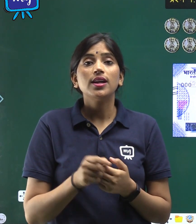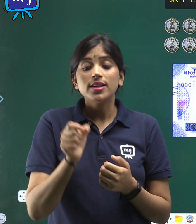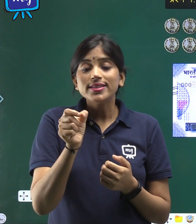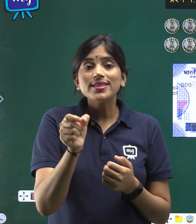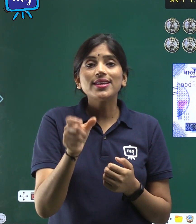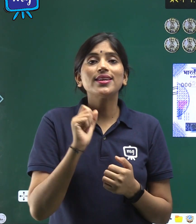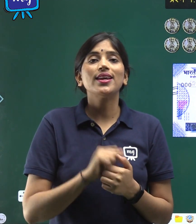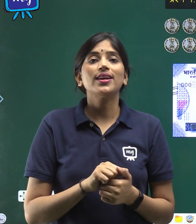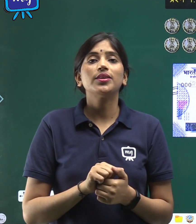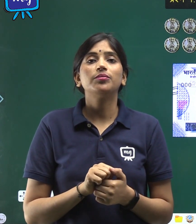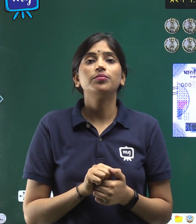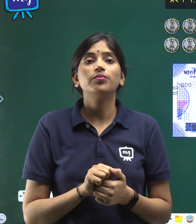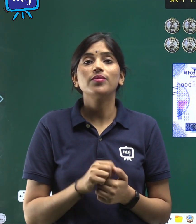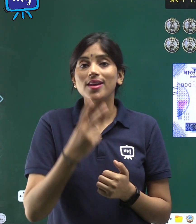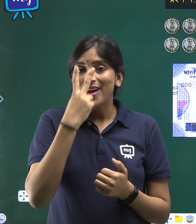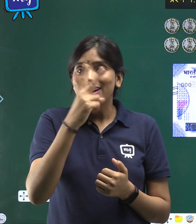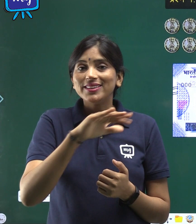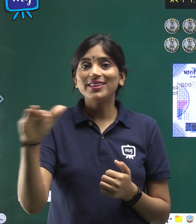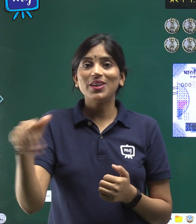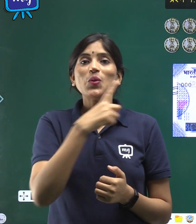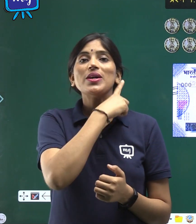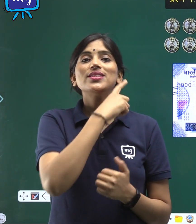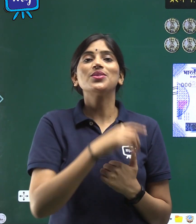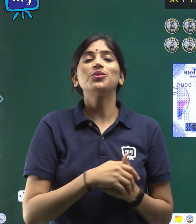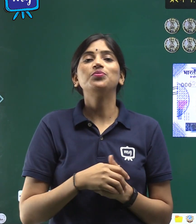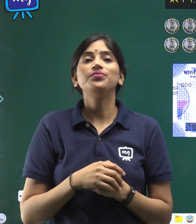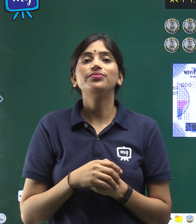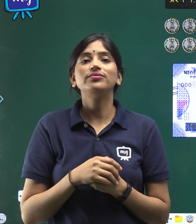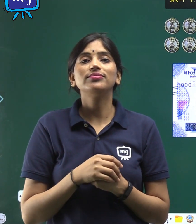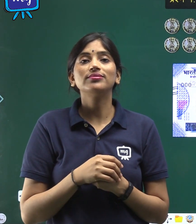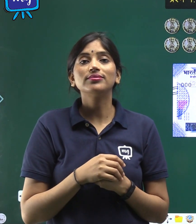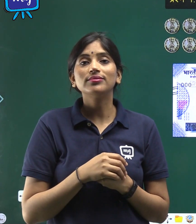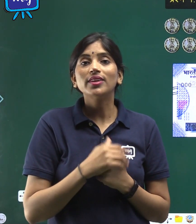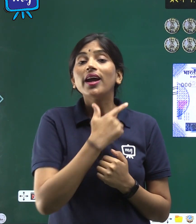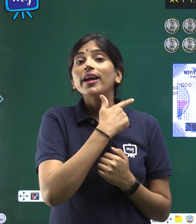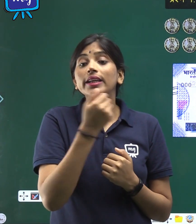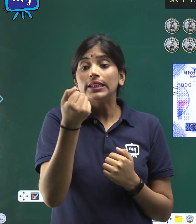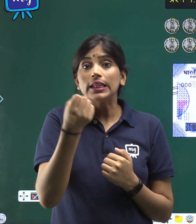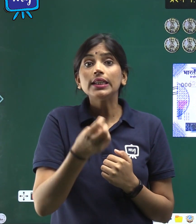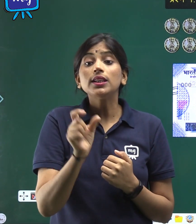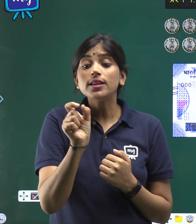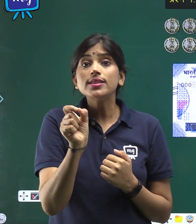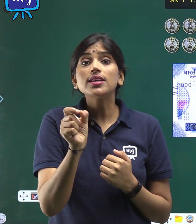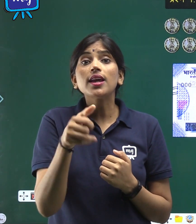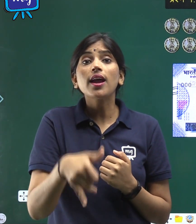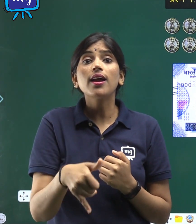सिक्के। देखो बच्चों, ये कितने सिक्के हैं